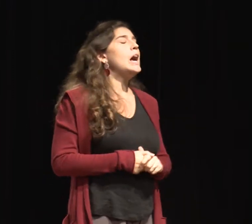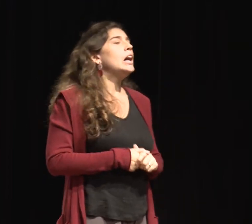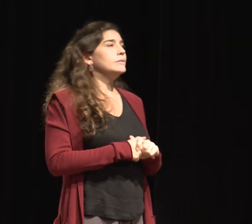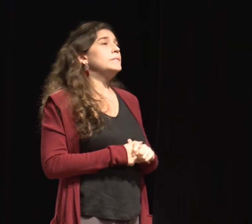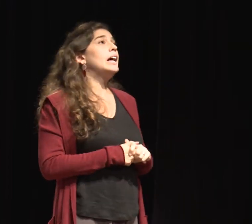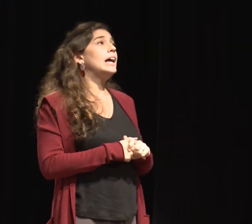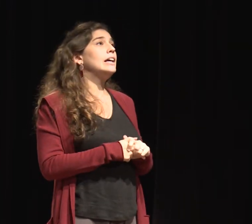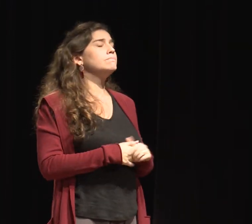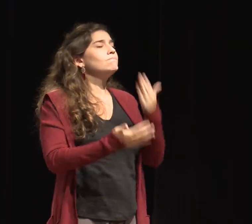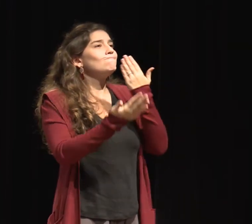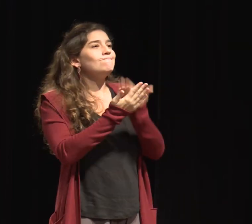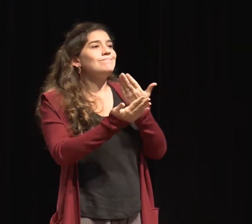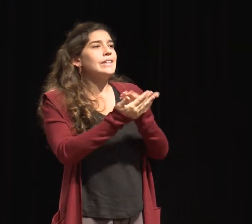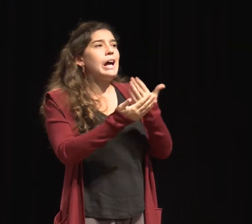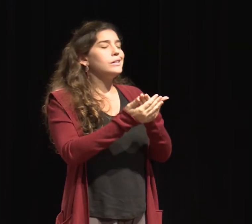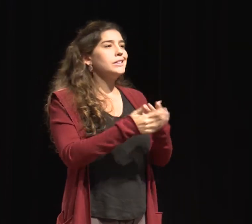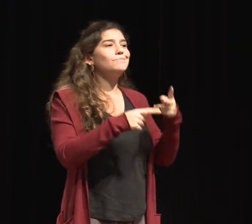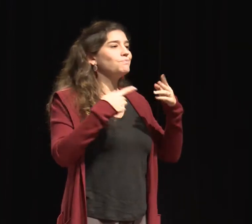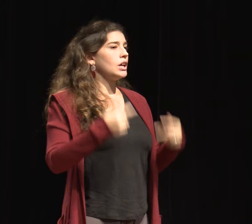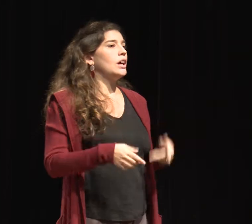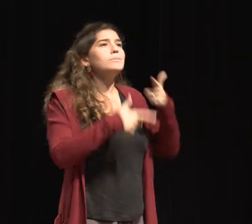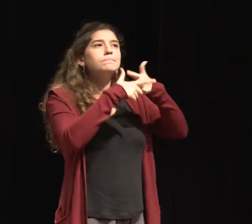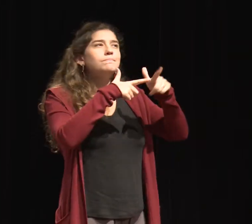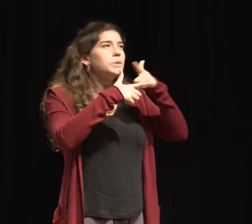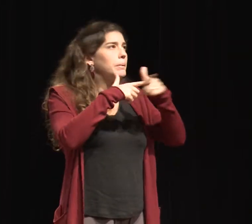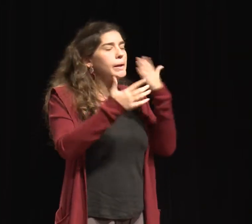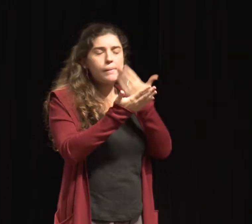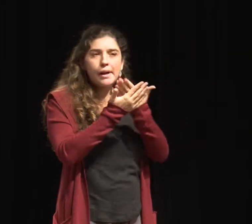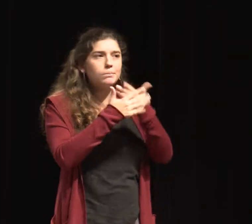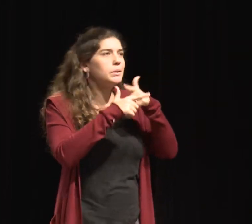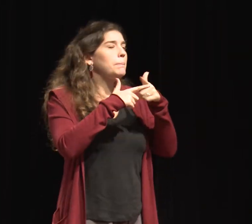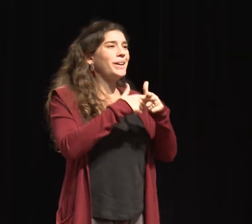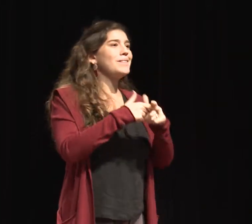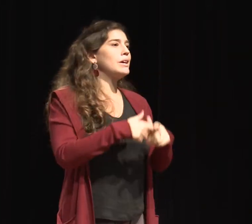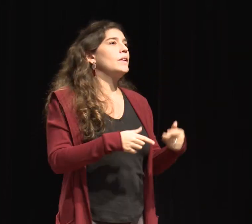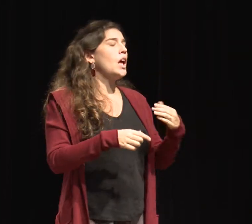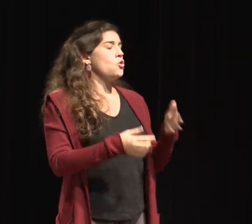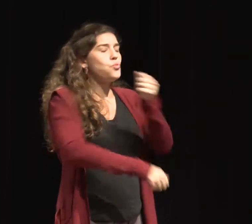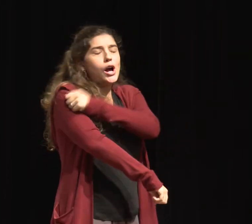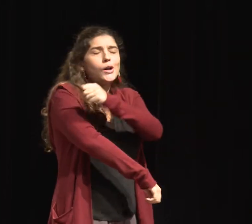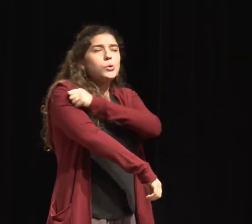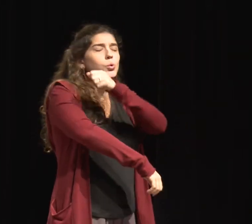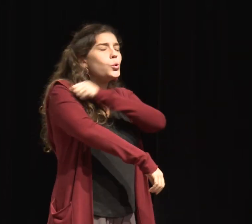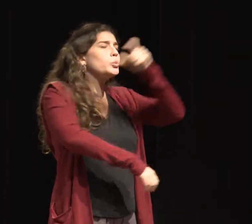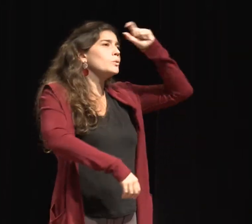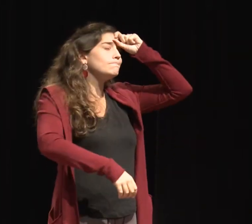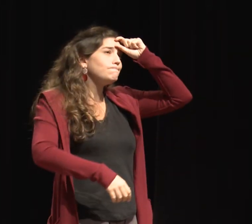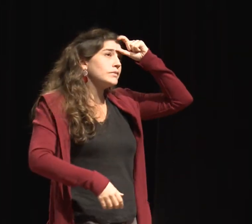problemas. É um problema para estudar, o aluno